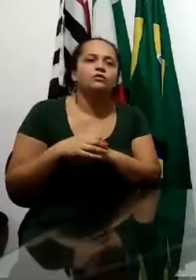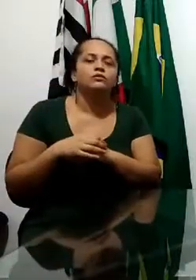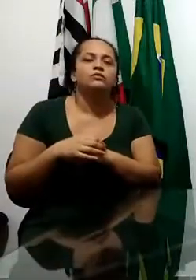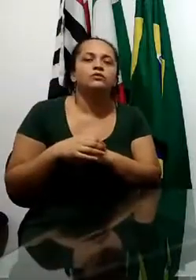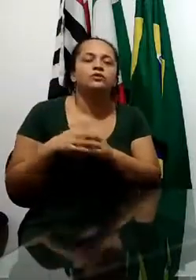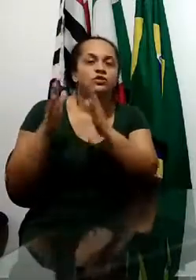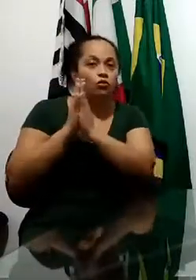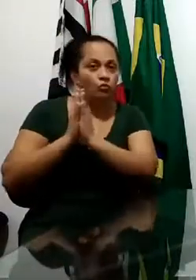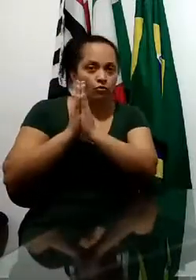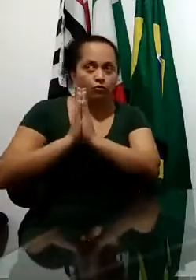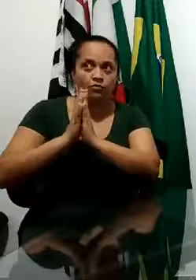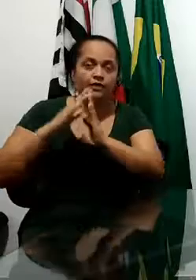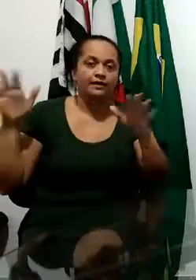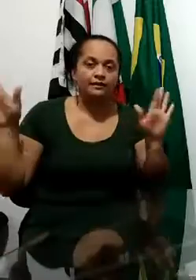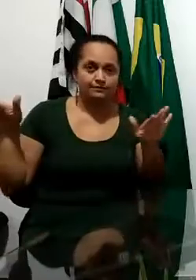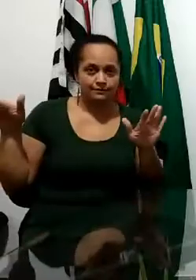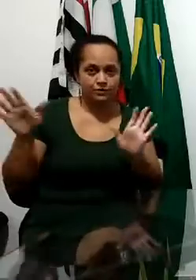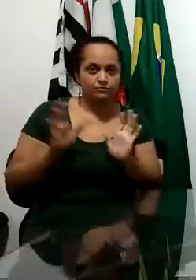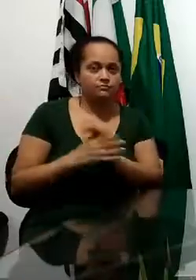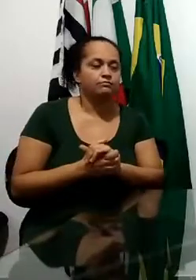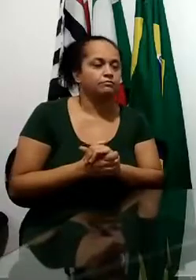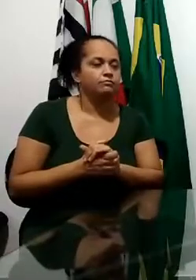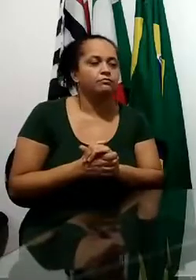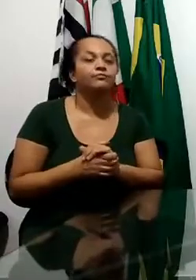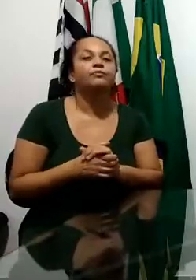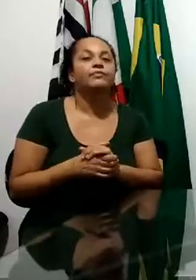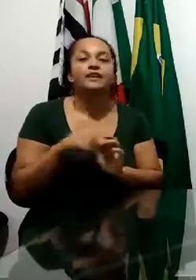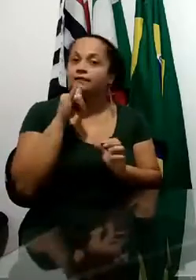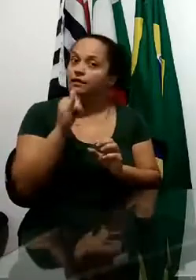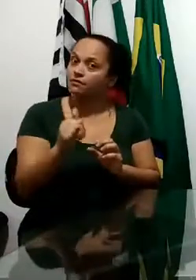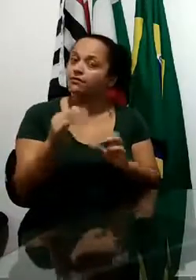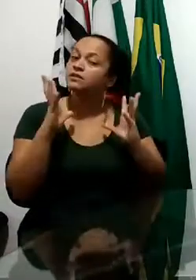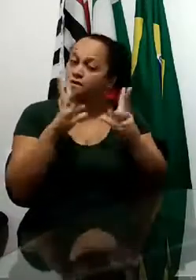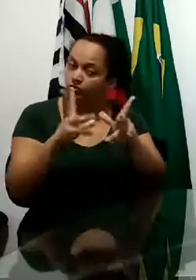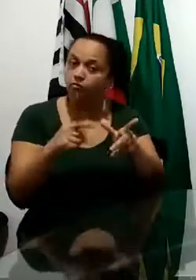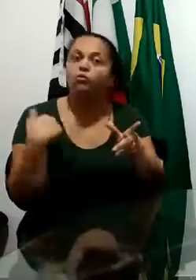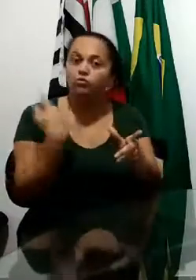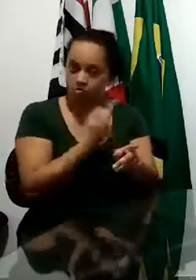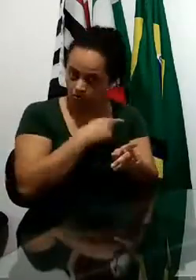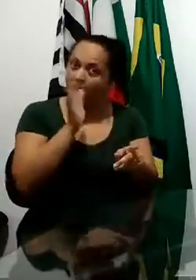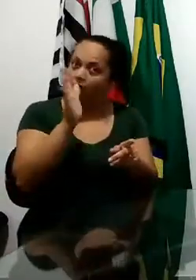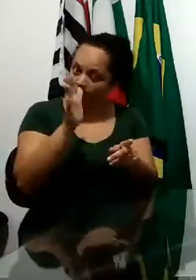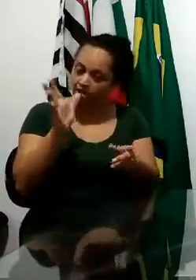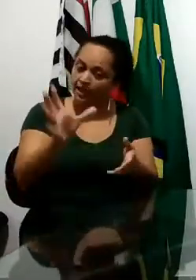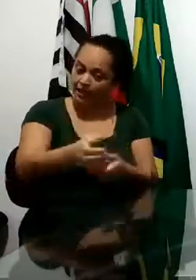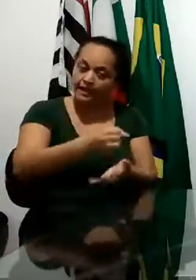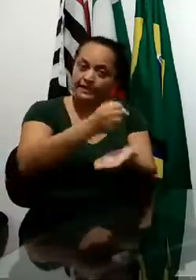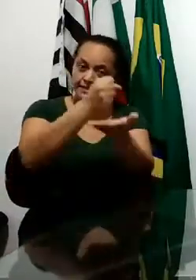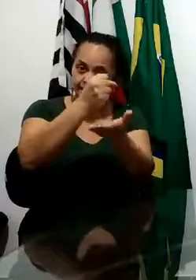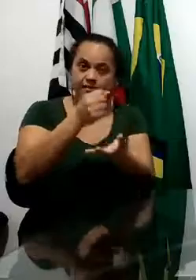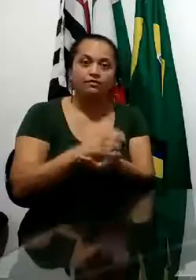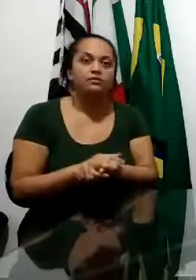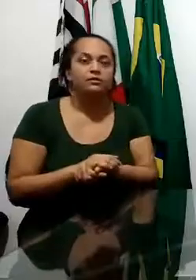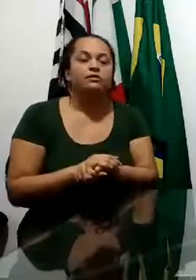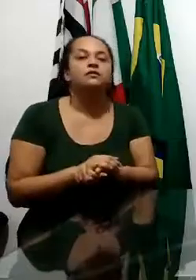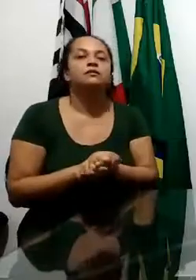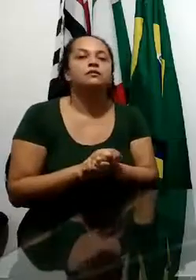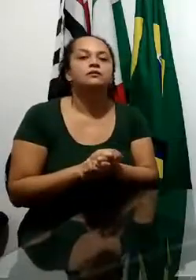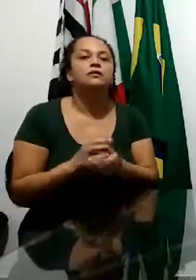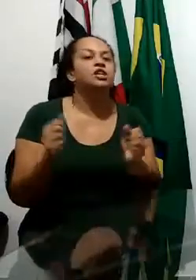ele diz que todos nós fomos salvos, enxertados no corpo de Cristo e